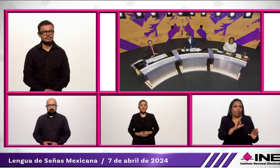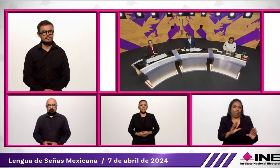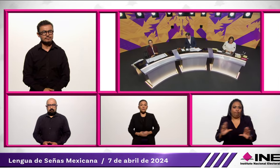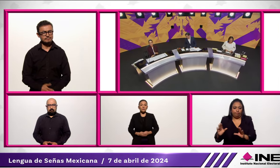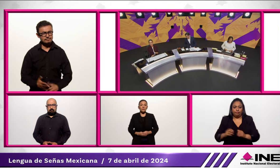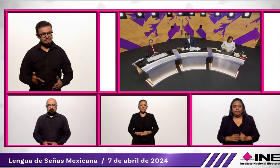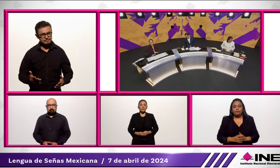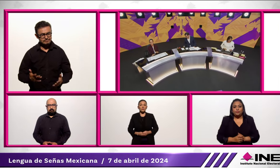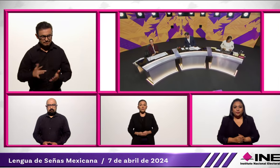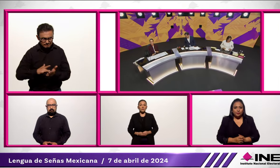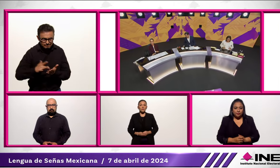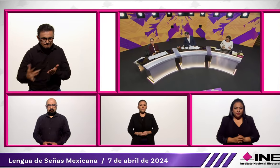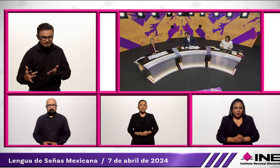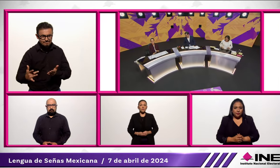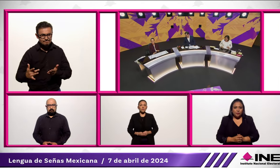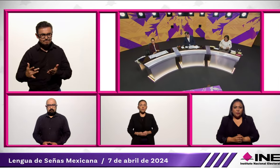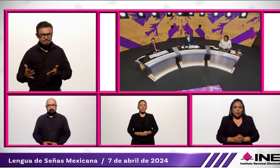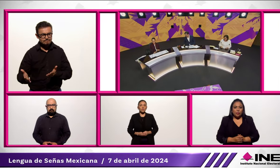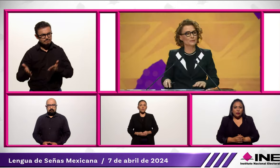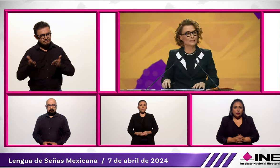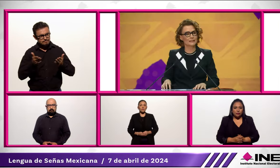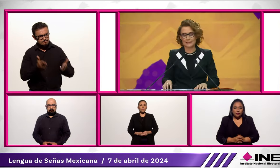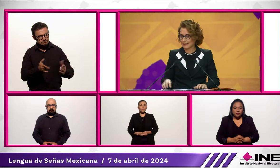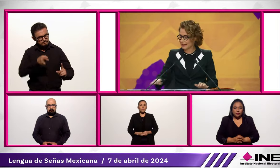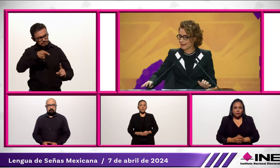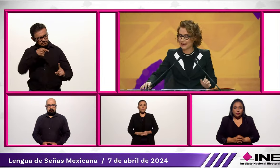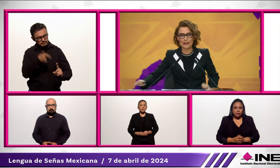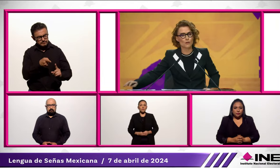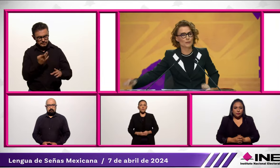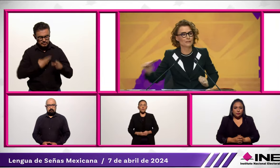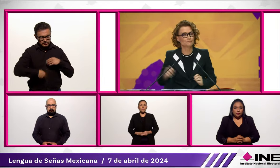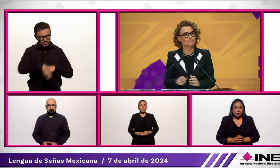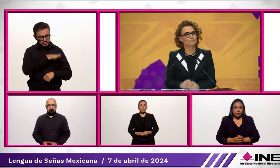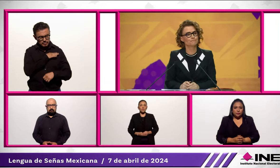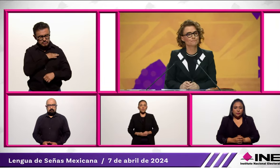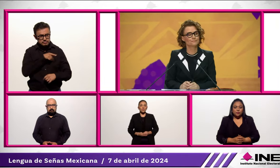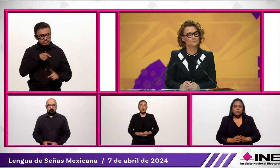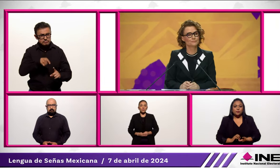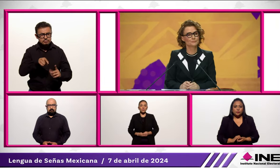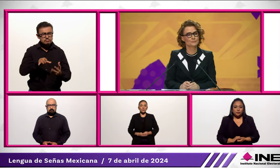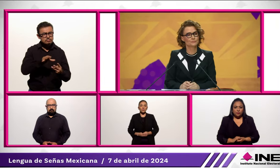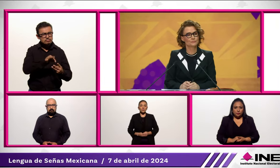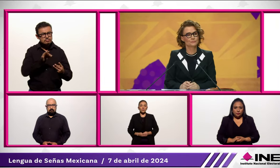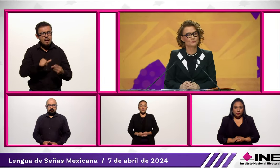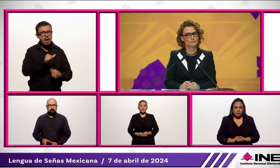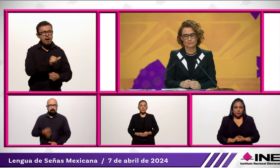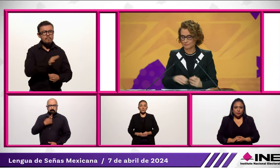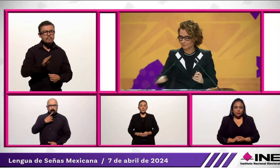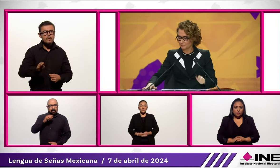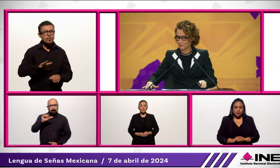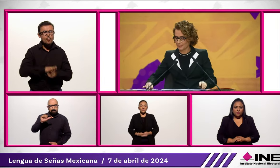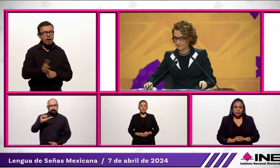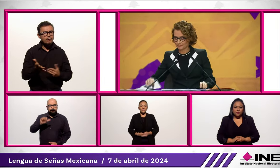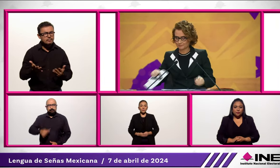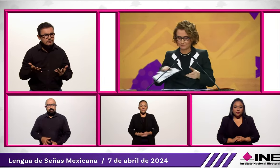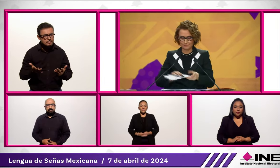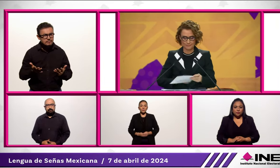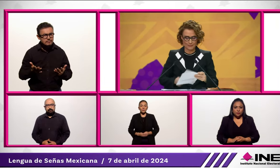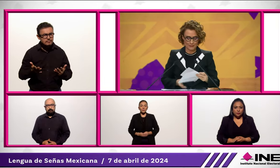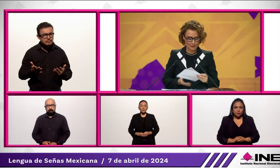candidata. Voy con la candidata Claudia Sheinbaum. ¿Candidata A o B? A.